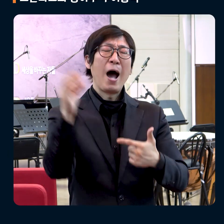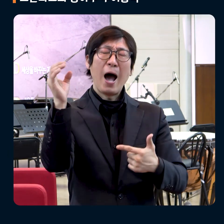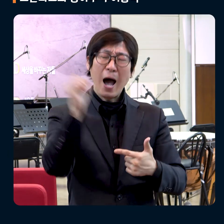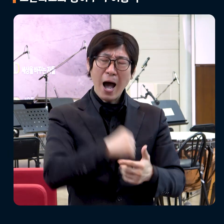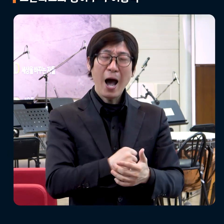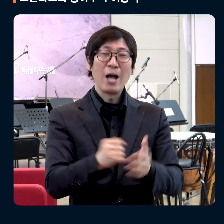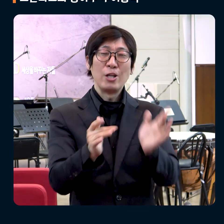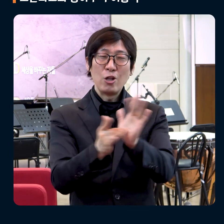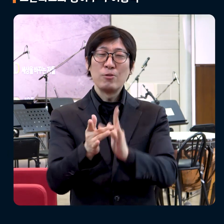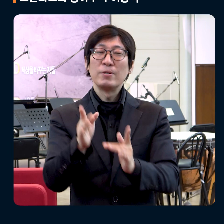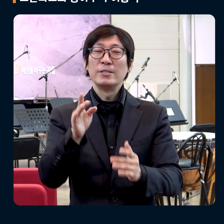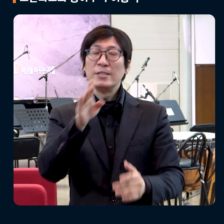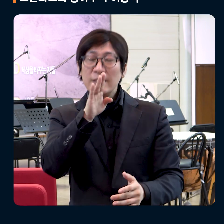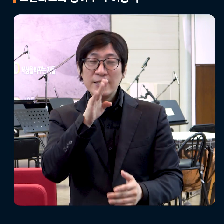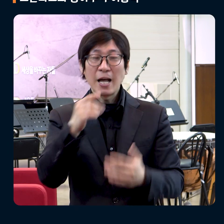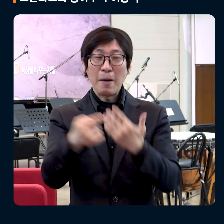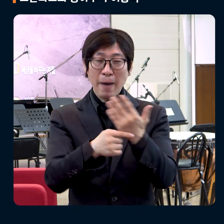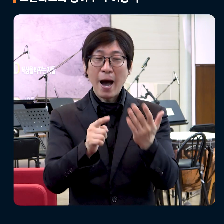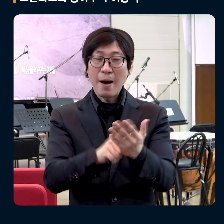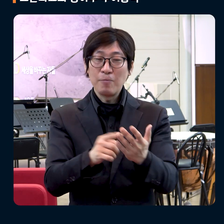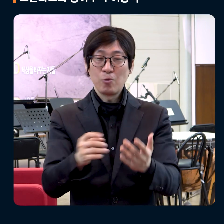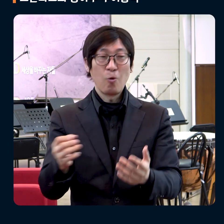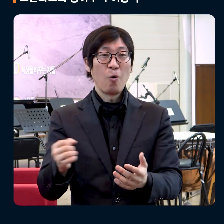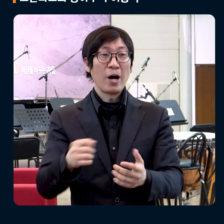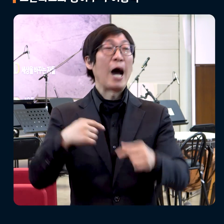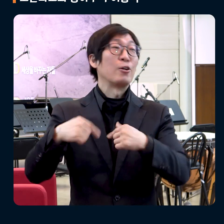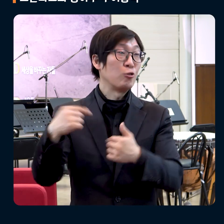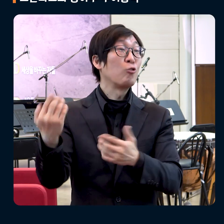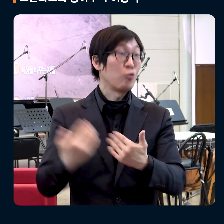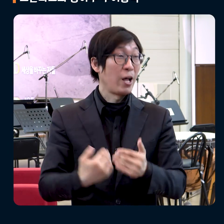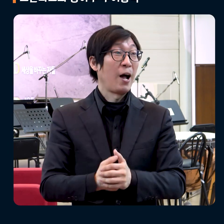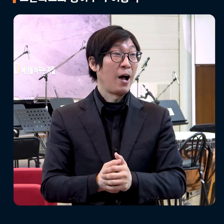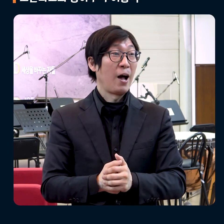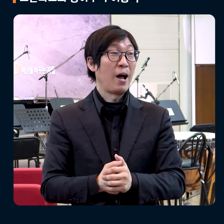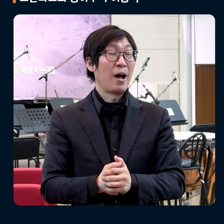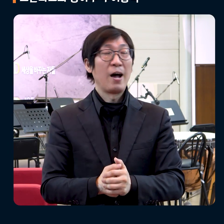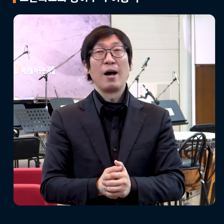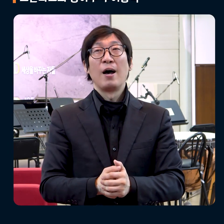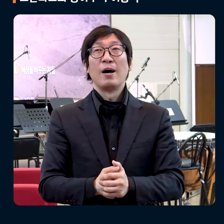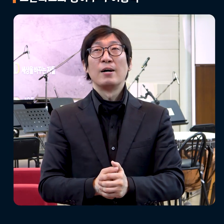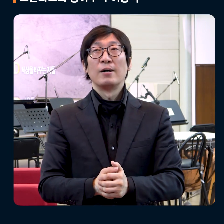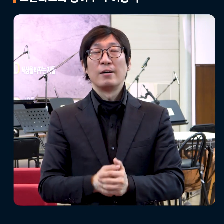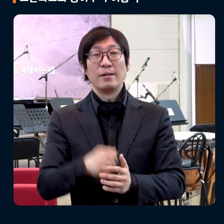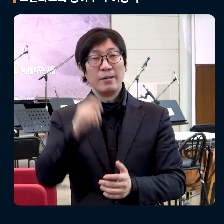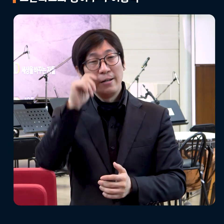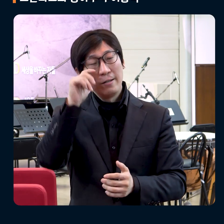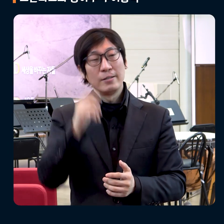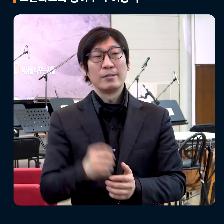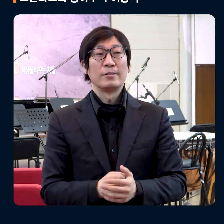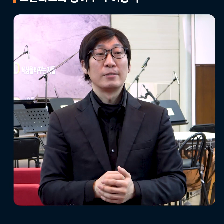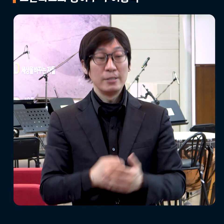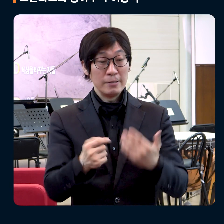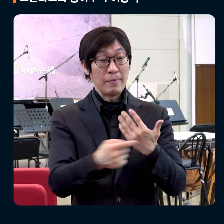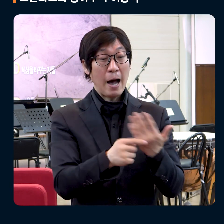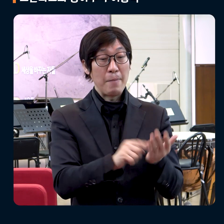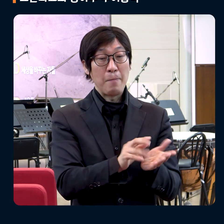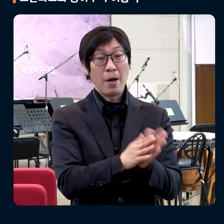변화가 일어난 겁니다. 여러분 뭡니까? 진실한 가르침과 더불어 예수님이 니고데모를 정말 변화시킨